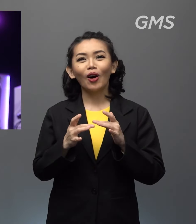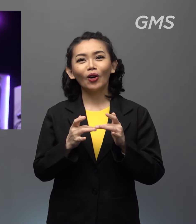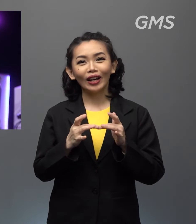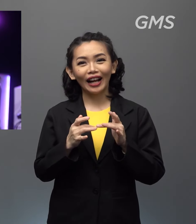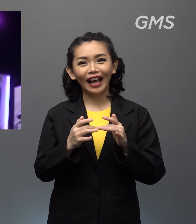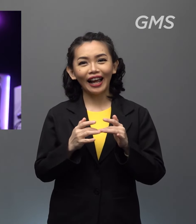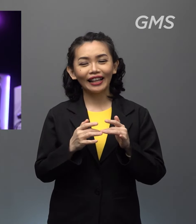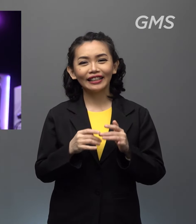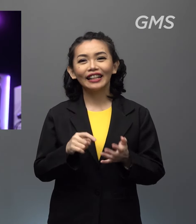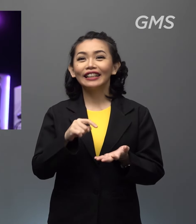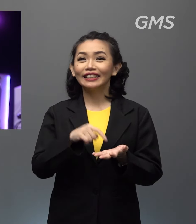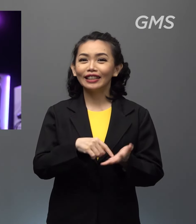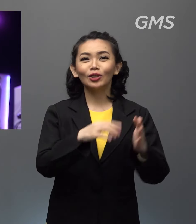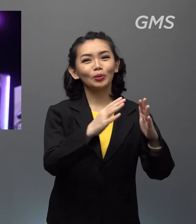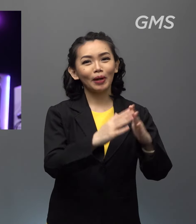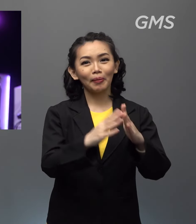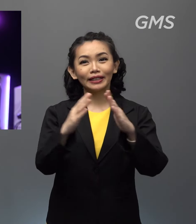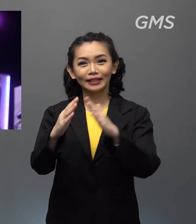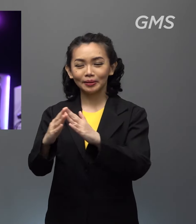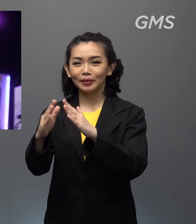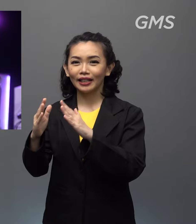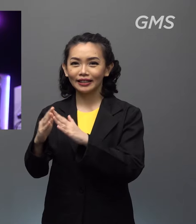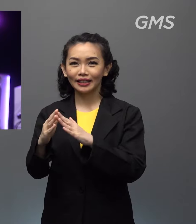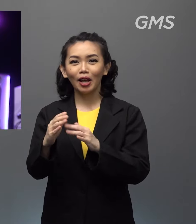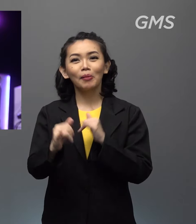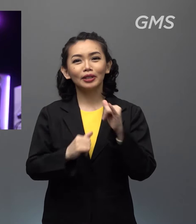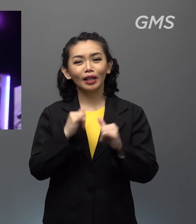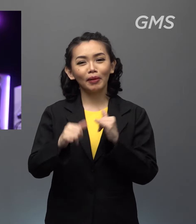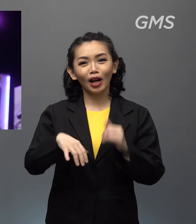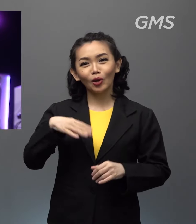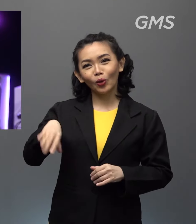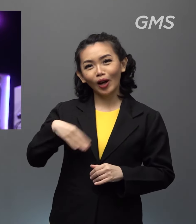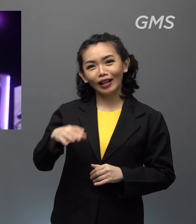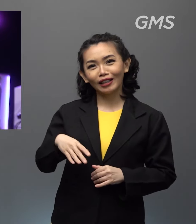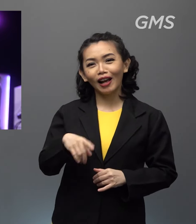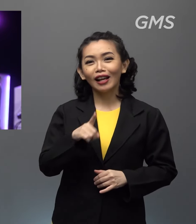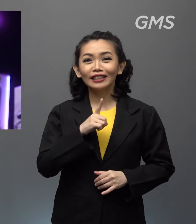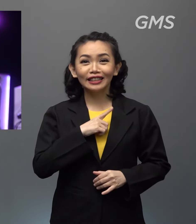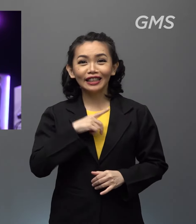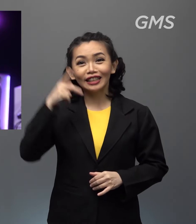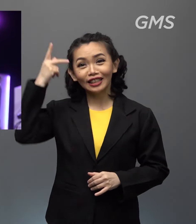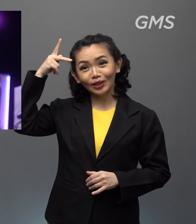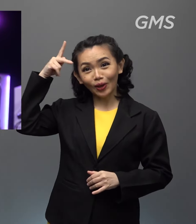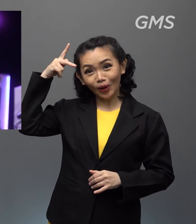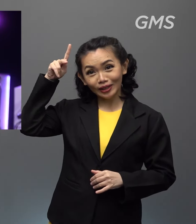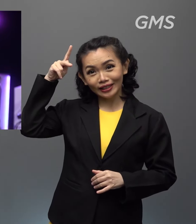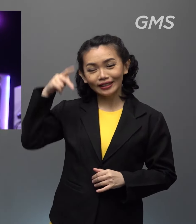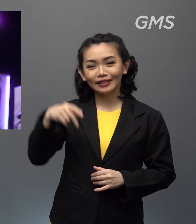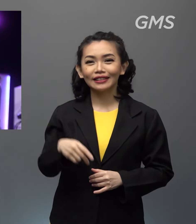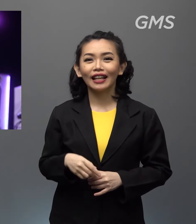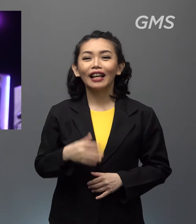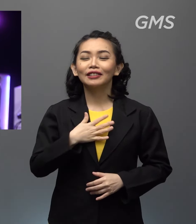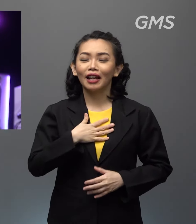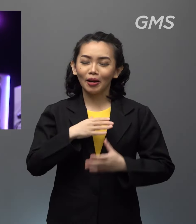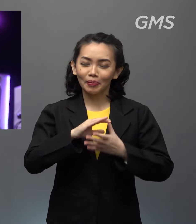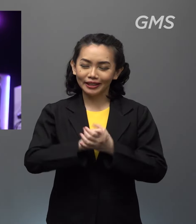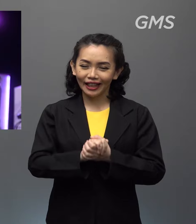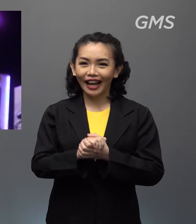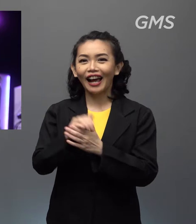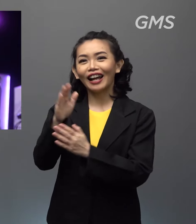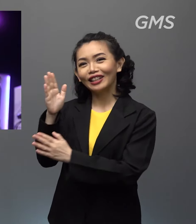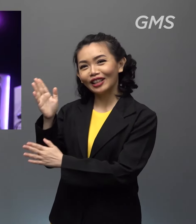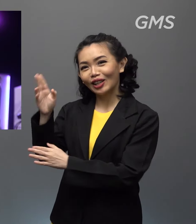rumah masing-masing, bersama dengan keluarga, mungkin Anda sendirian, di kos atau dimanapun Anda berada, saya percaya bahwa hadirat Tuhan ada